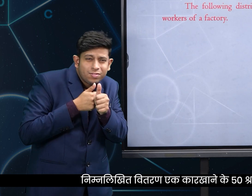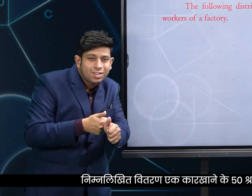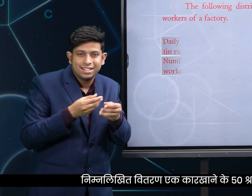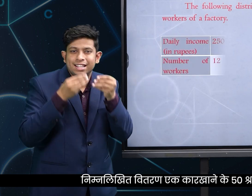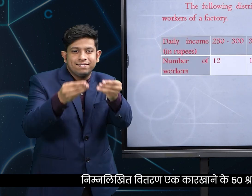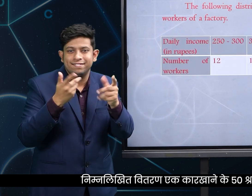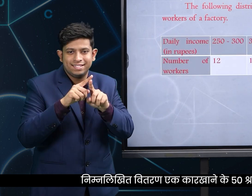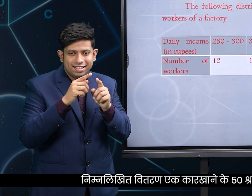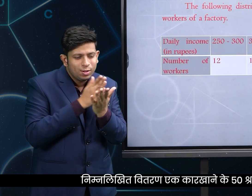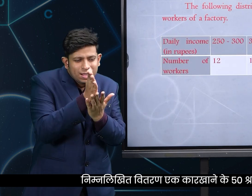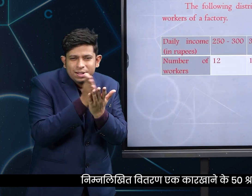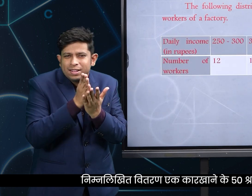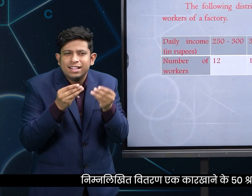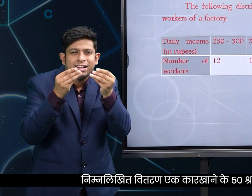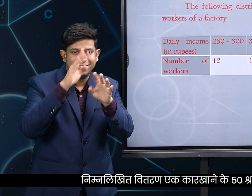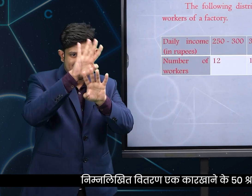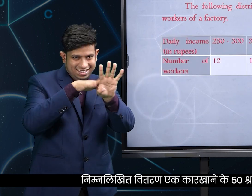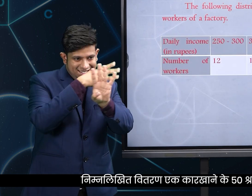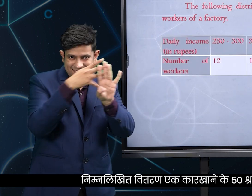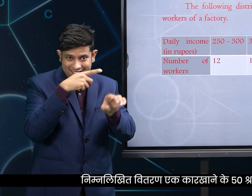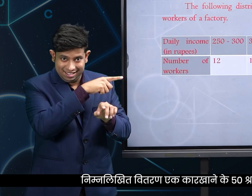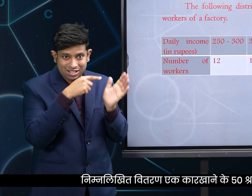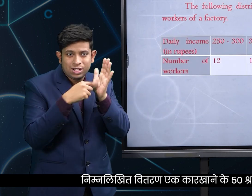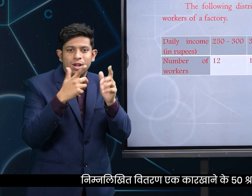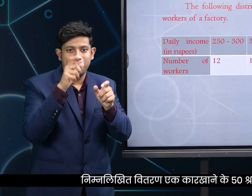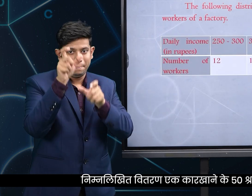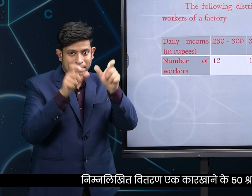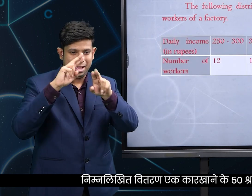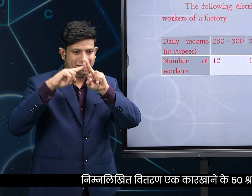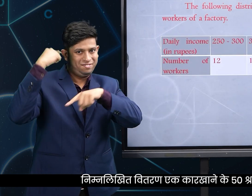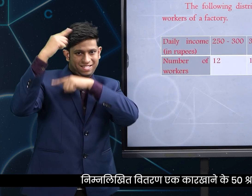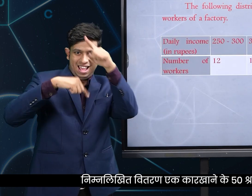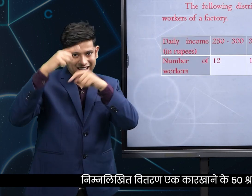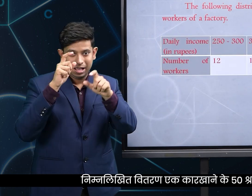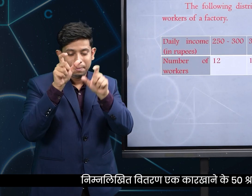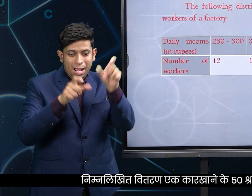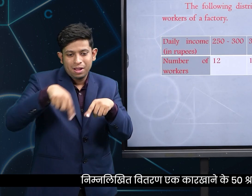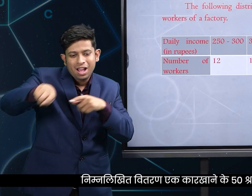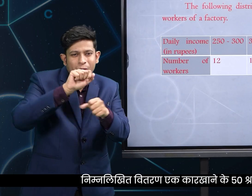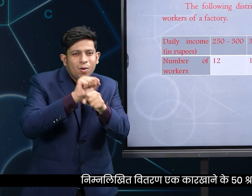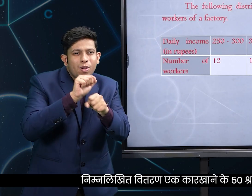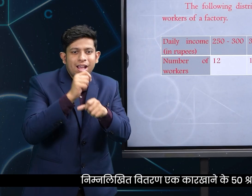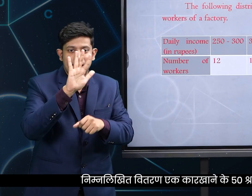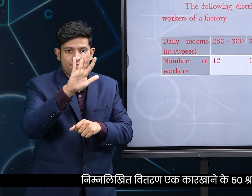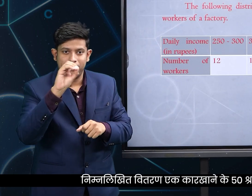निम्नलिखित वितरण एक कारखाने के 50 श्रमिकों की दैनिक आय देता है।